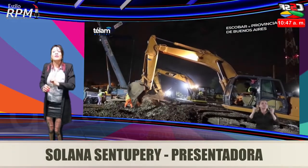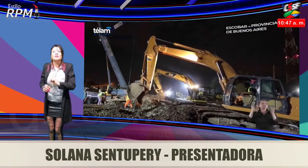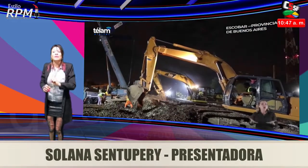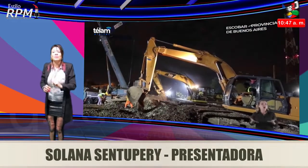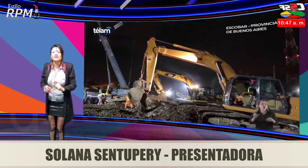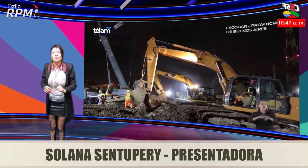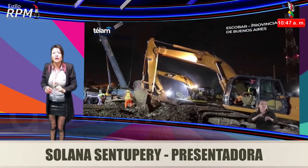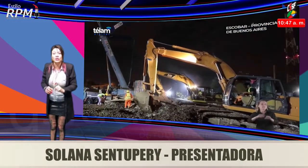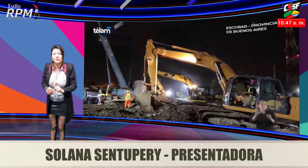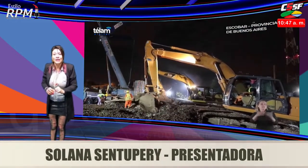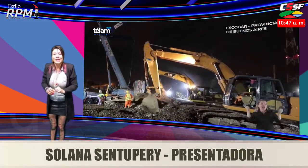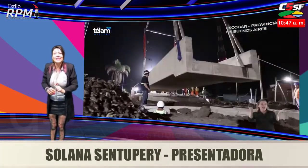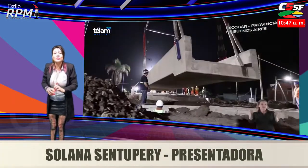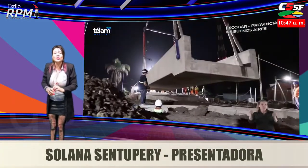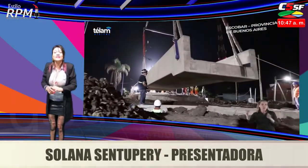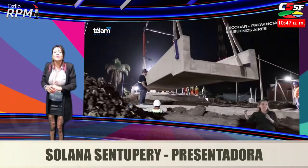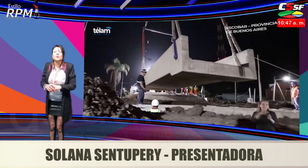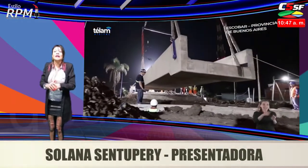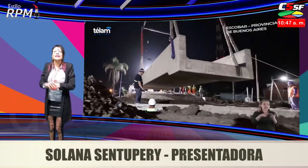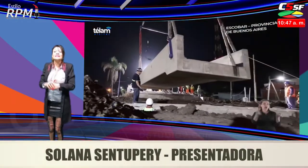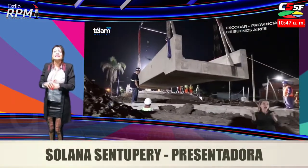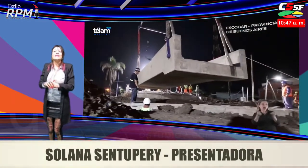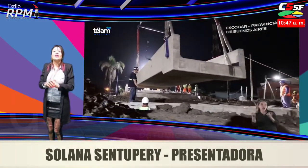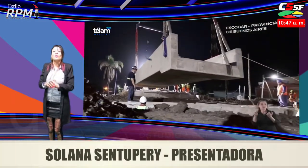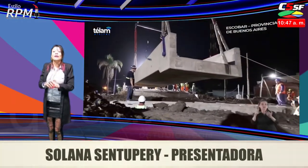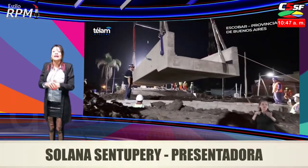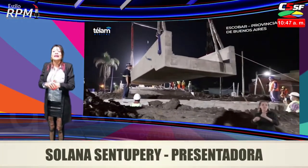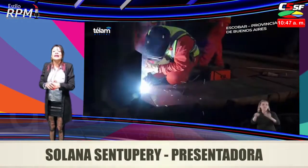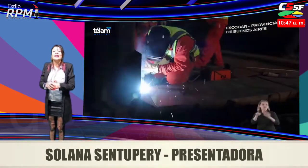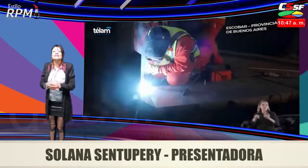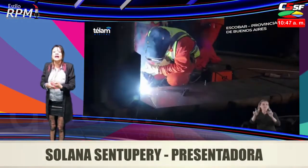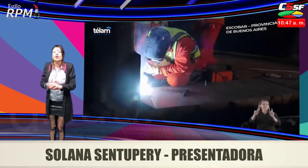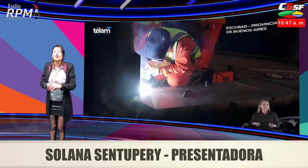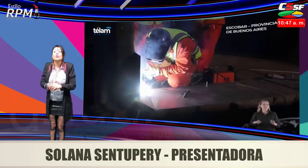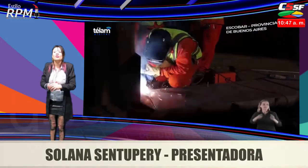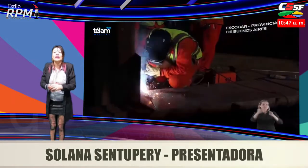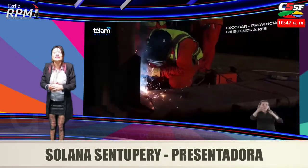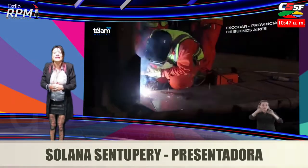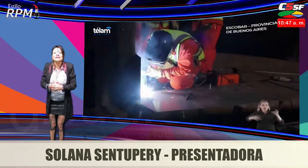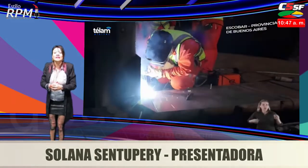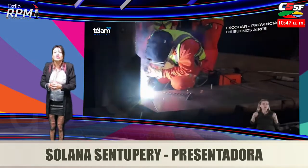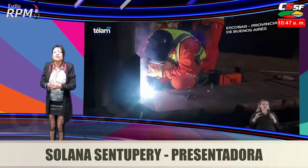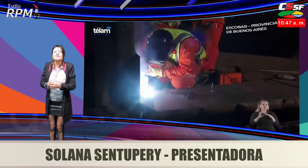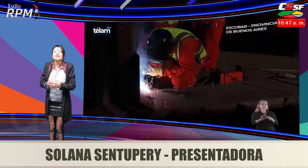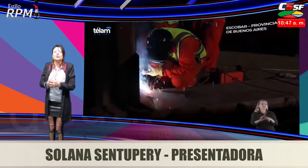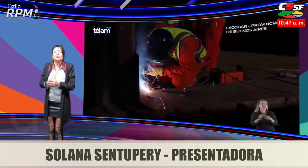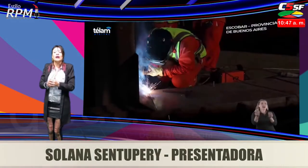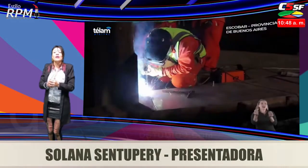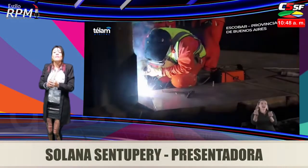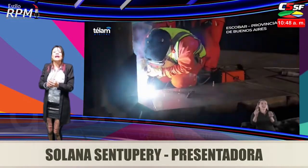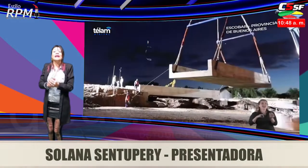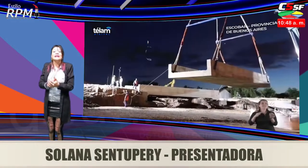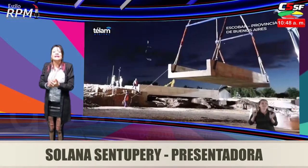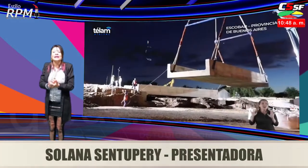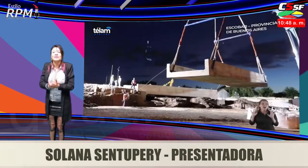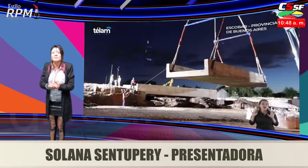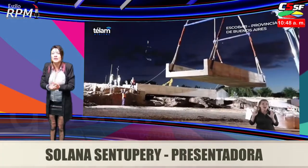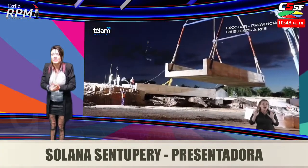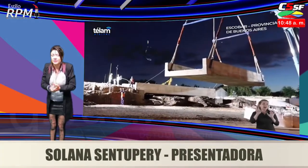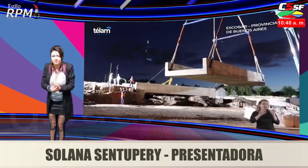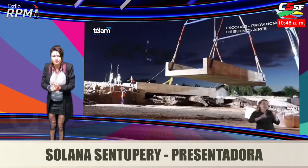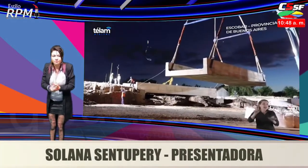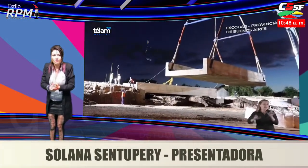primer paso bajo nivel del municipio bonaerense de Escobar, realizado por Trenes Argentinos Infraestructura para la línea